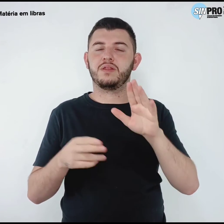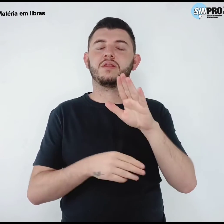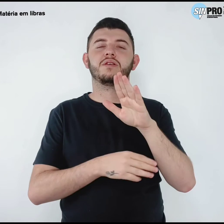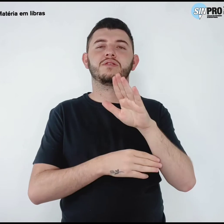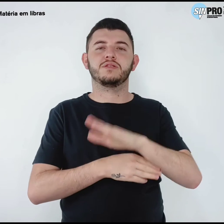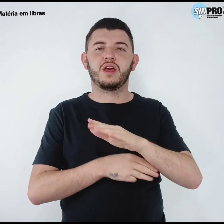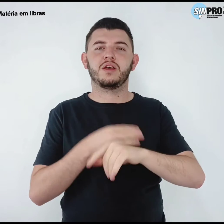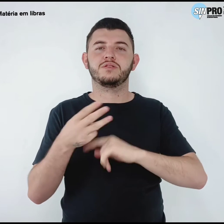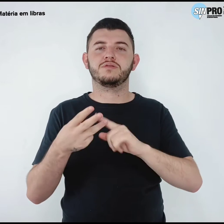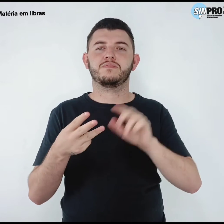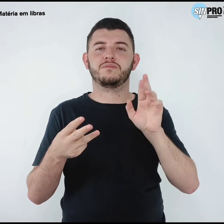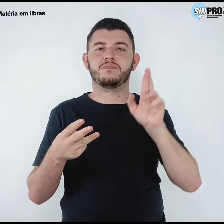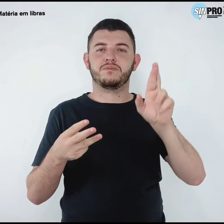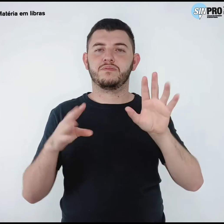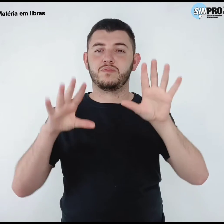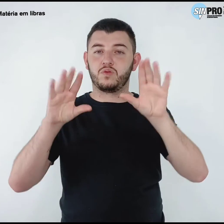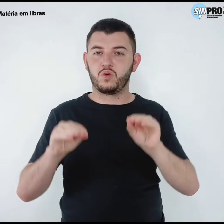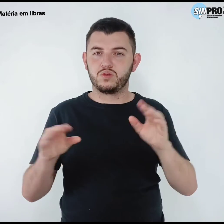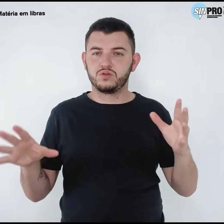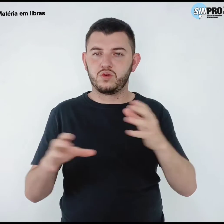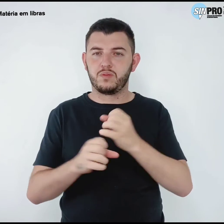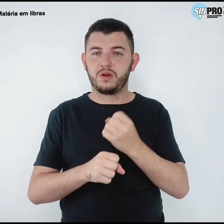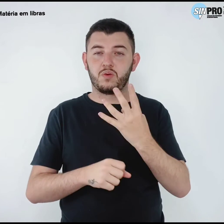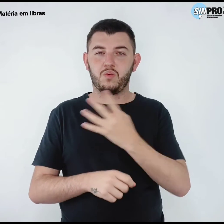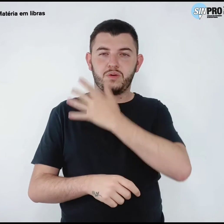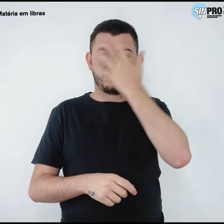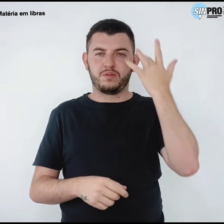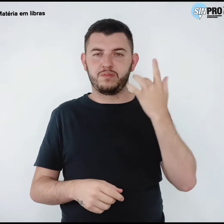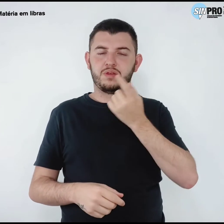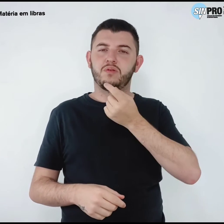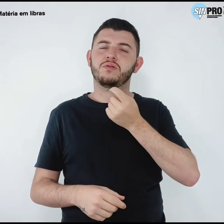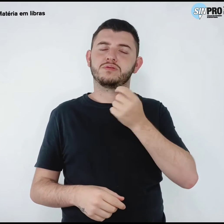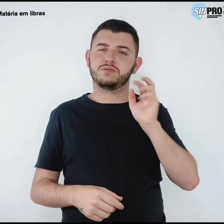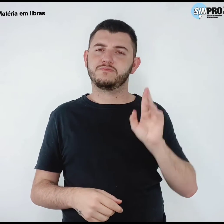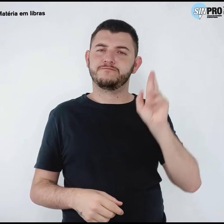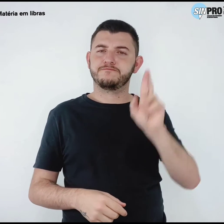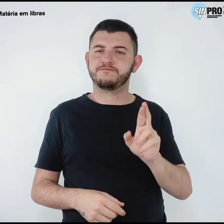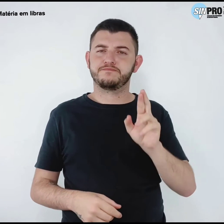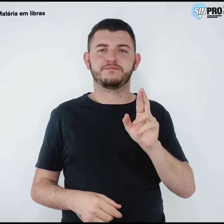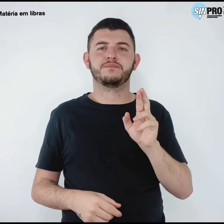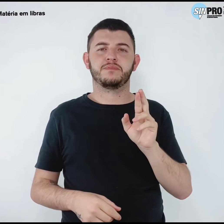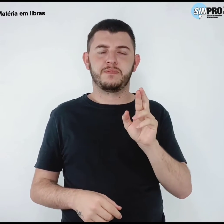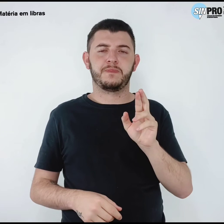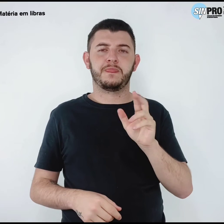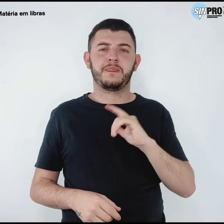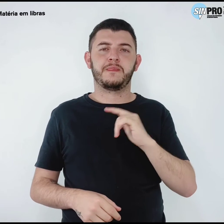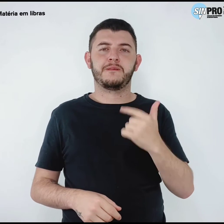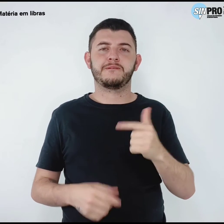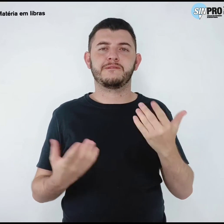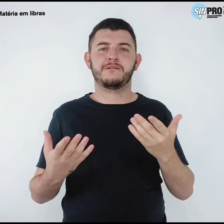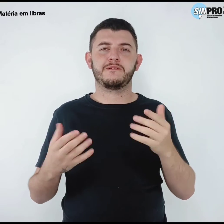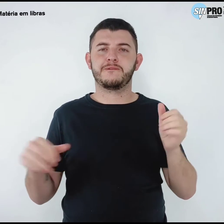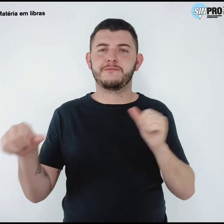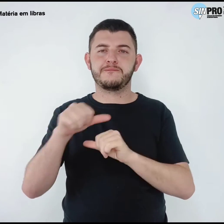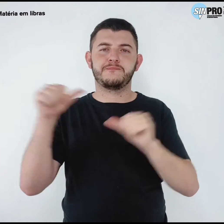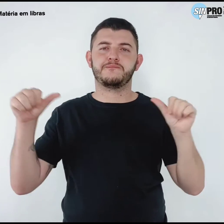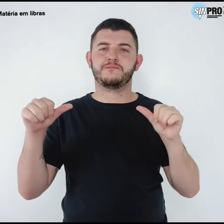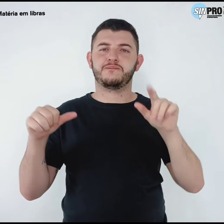ao total de quatro pessoas. Não há verticalidade nessa relação. É uma